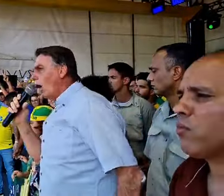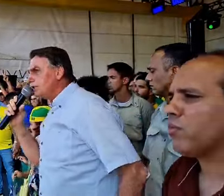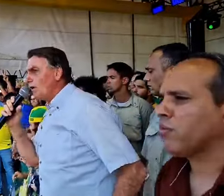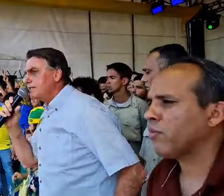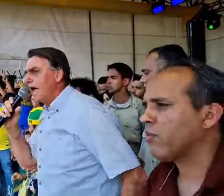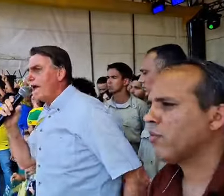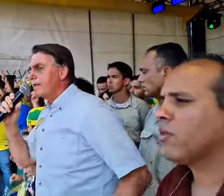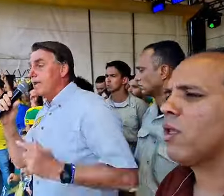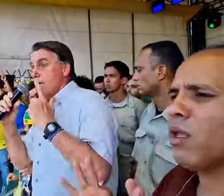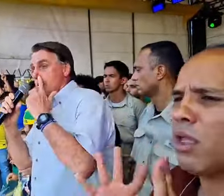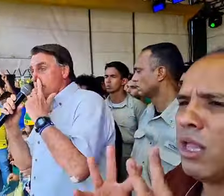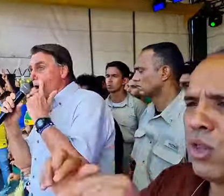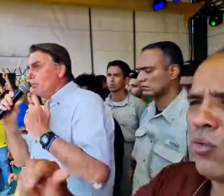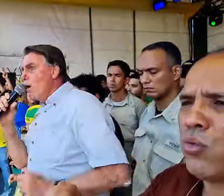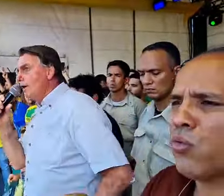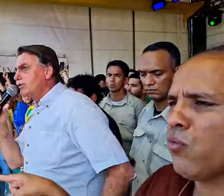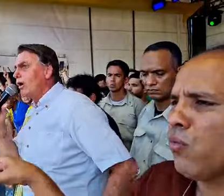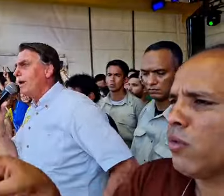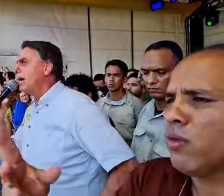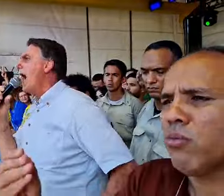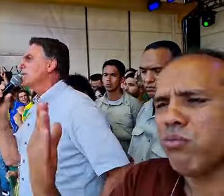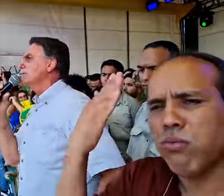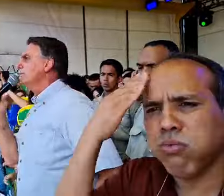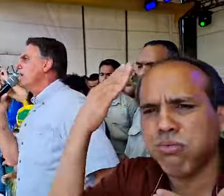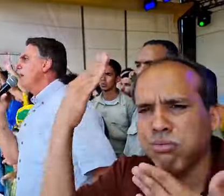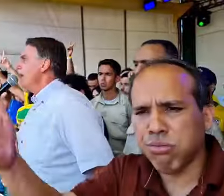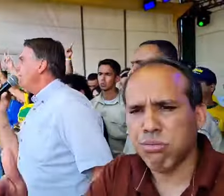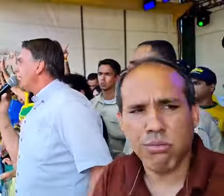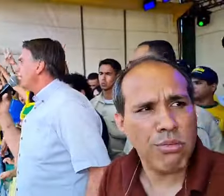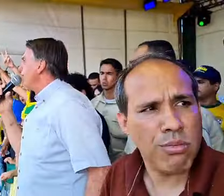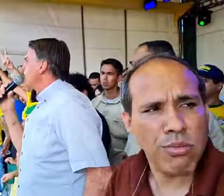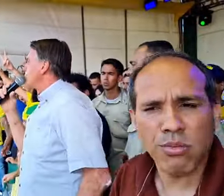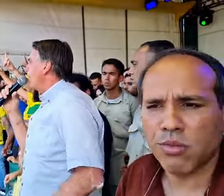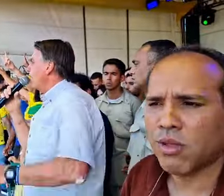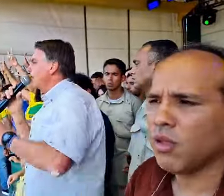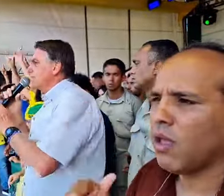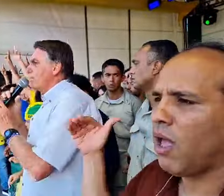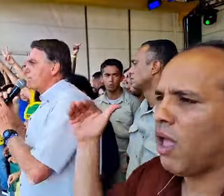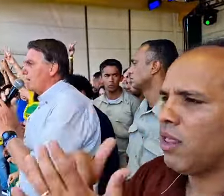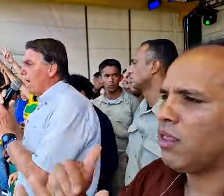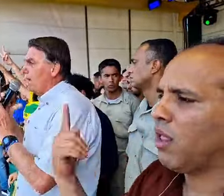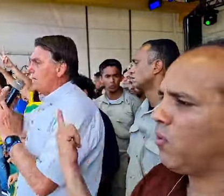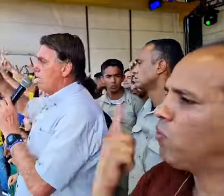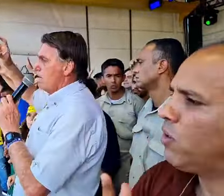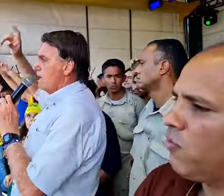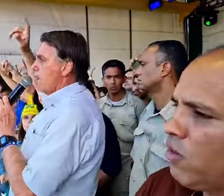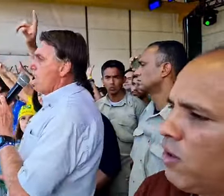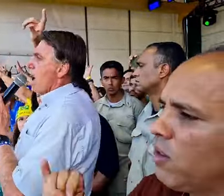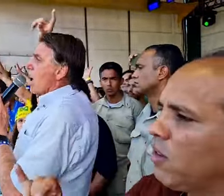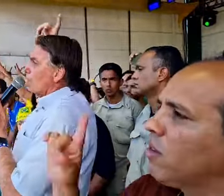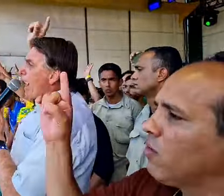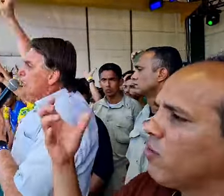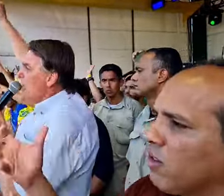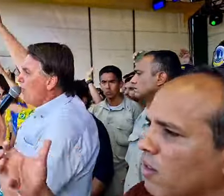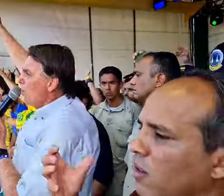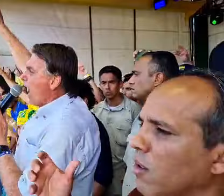A todos vocês, meu muito obrigado e até a vitória, se Deus quiser.